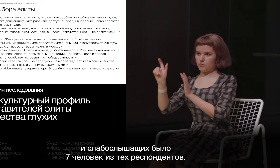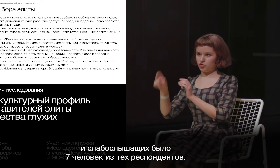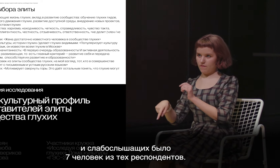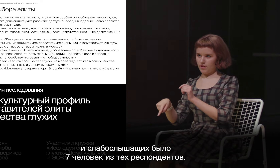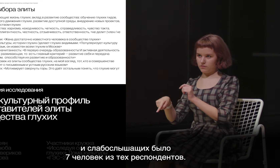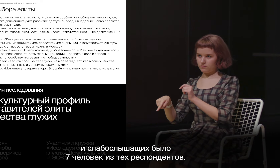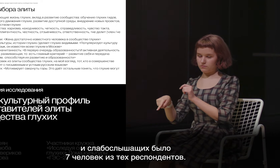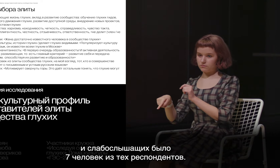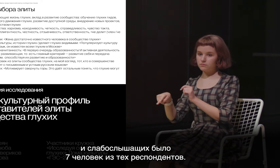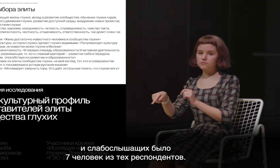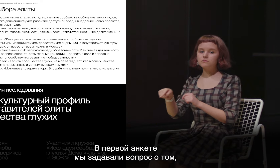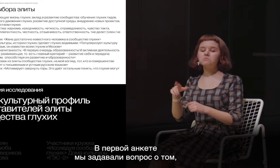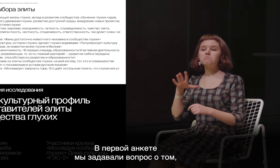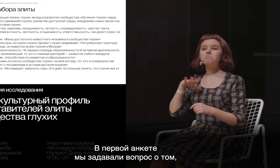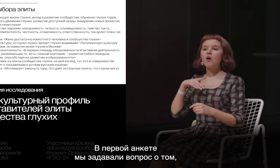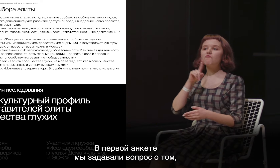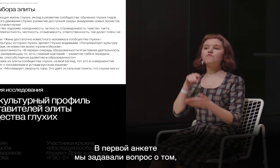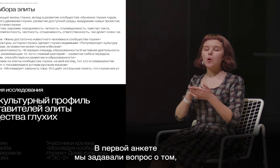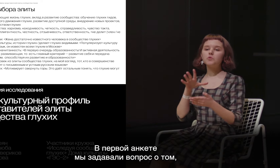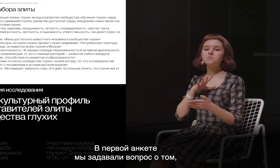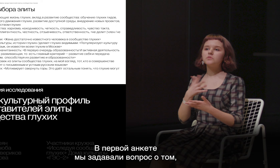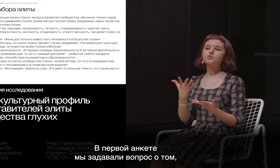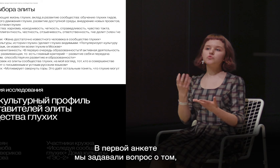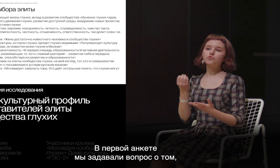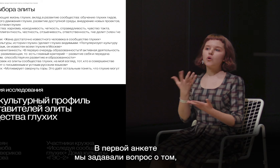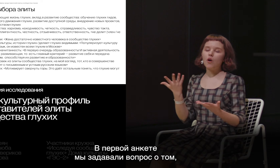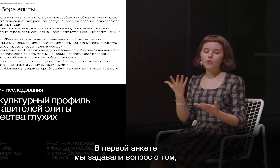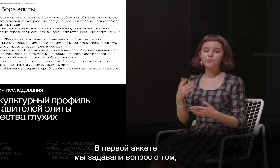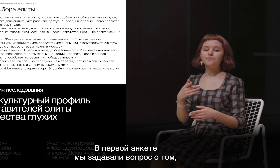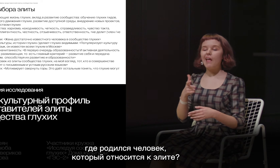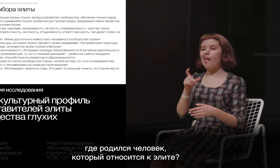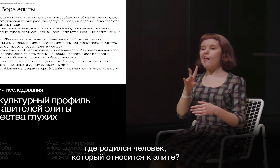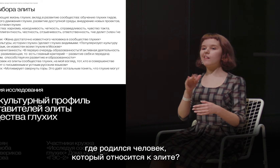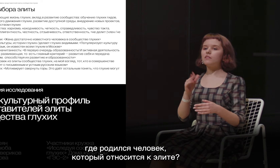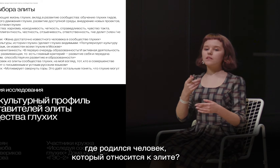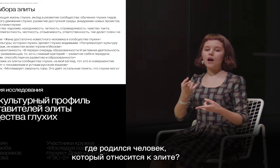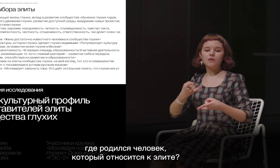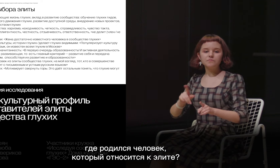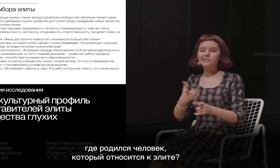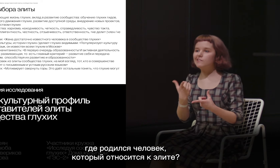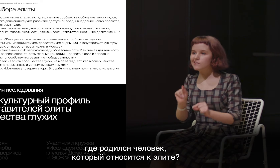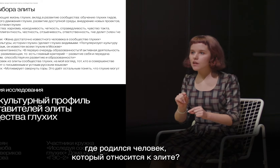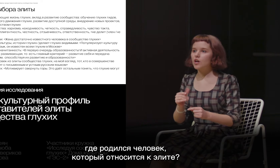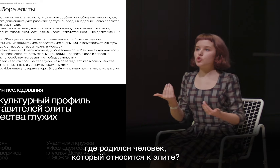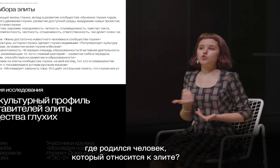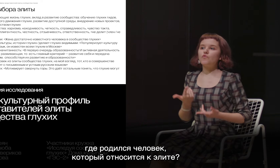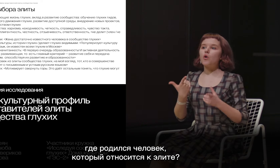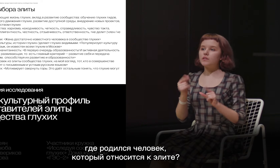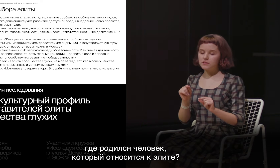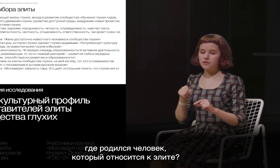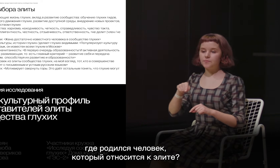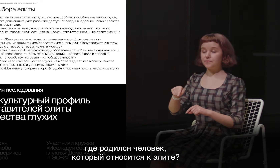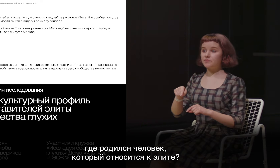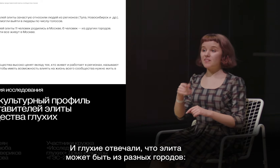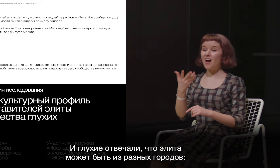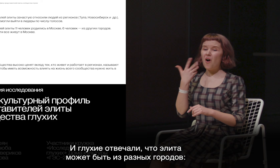было 7 человек вот, из тех респондентов. И был задан вопрос, еще какой, где родился человек,